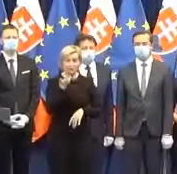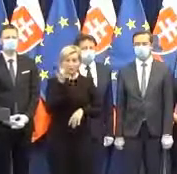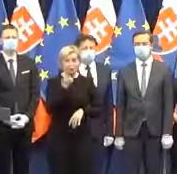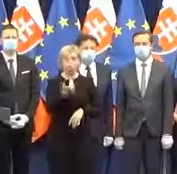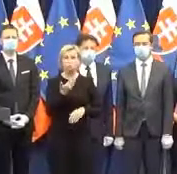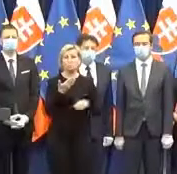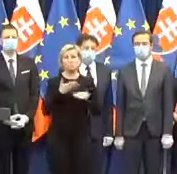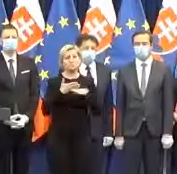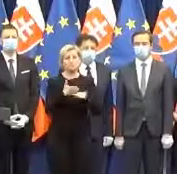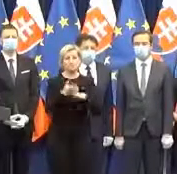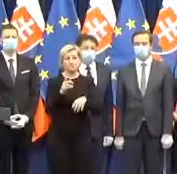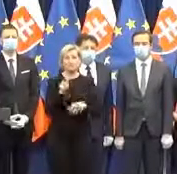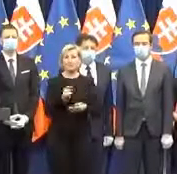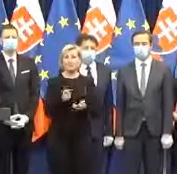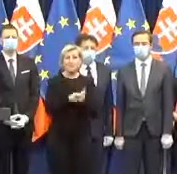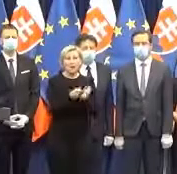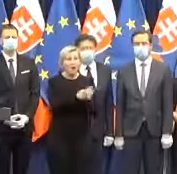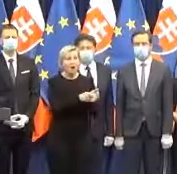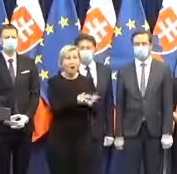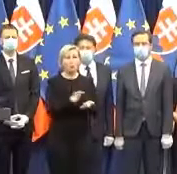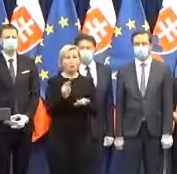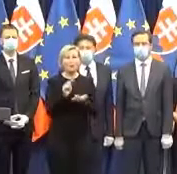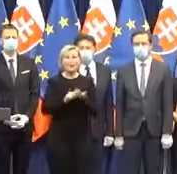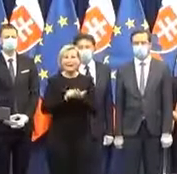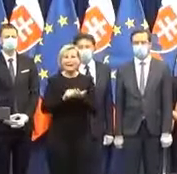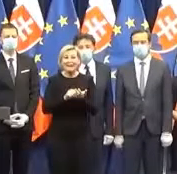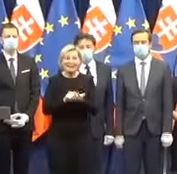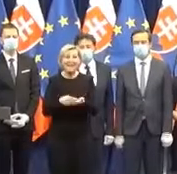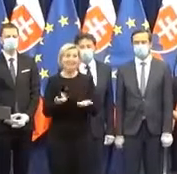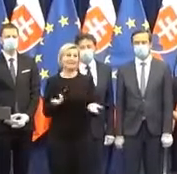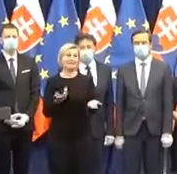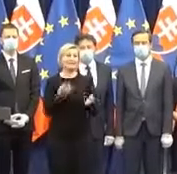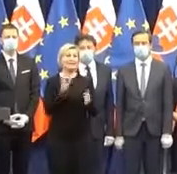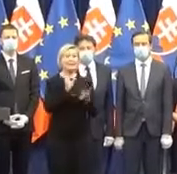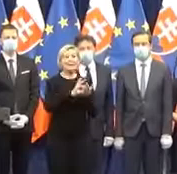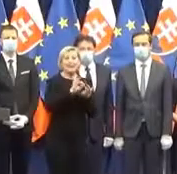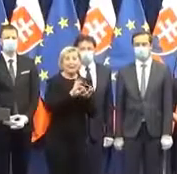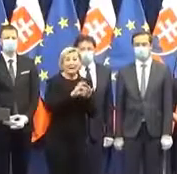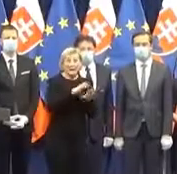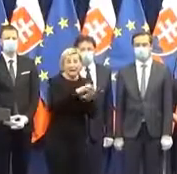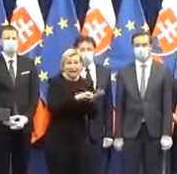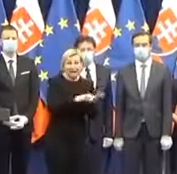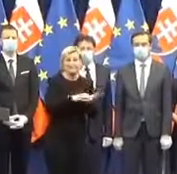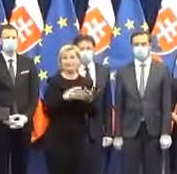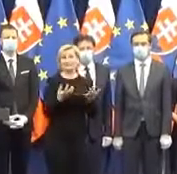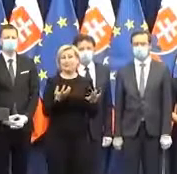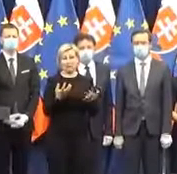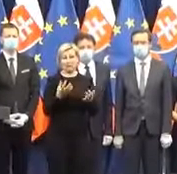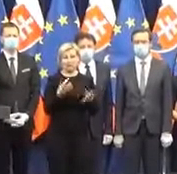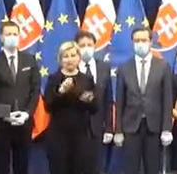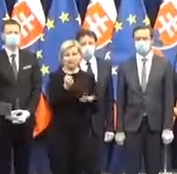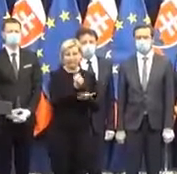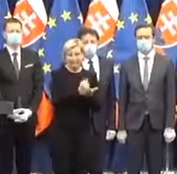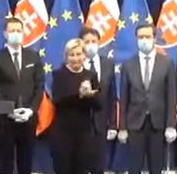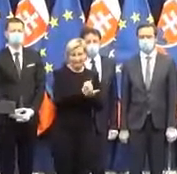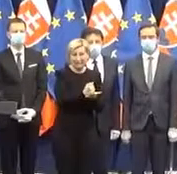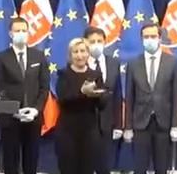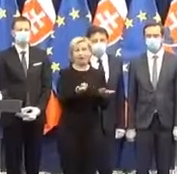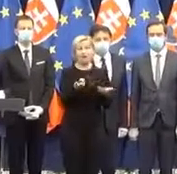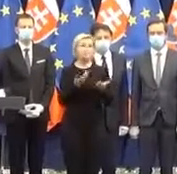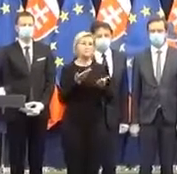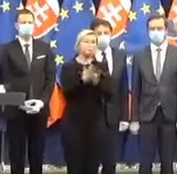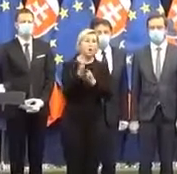či s liekmi, či s receptami, s akýmikoľvek možno starostiami, ktoré by teda títo ľudia museli vybavovať, ak by